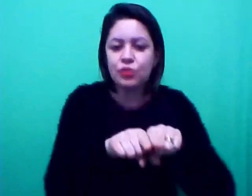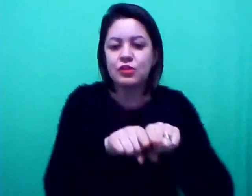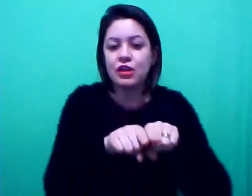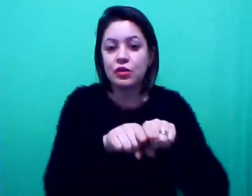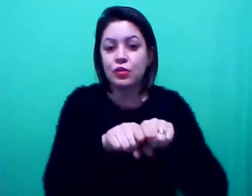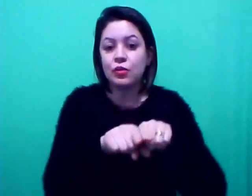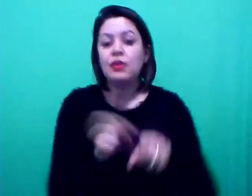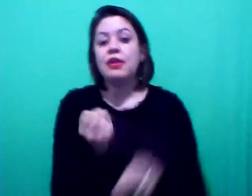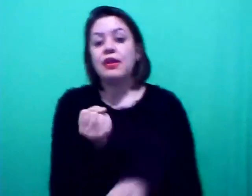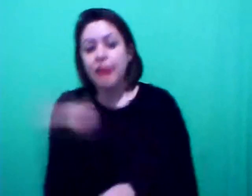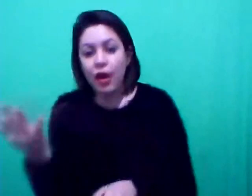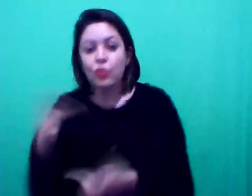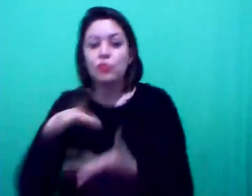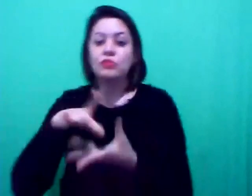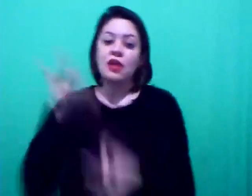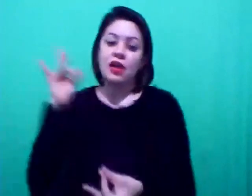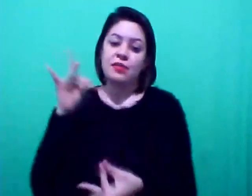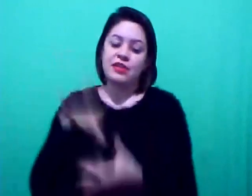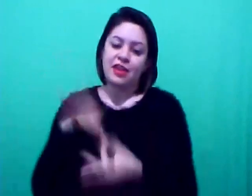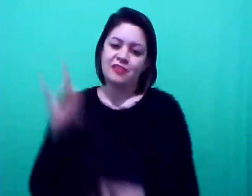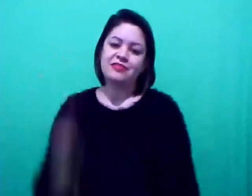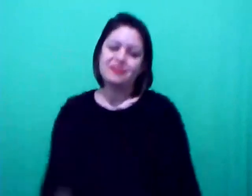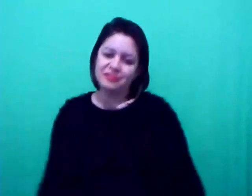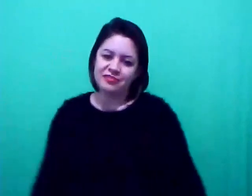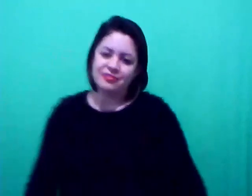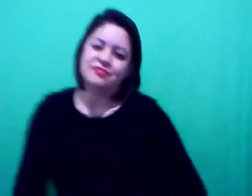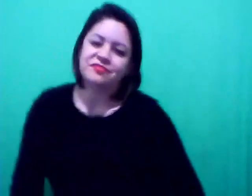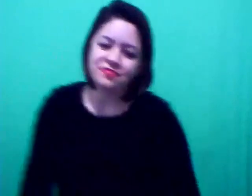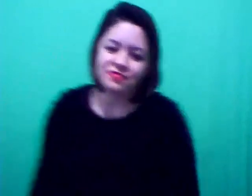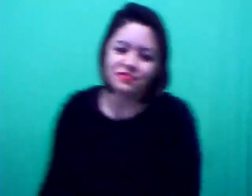ele é icônico, mas ele não é simultâneo ou é arbitrário.